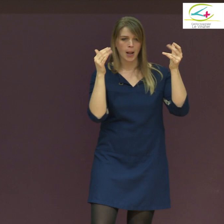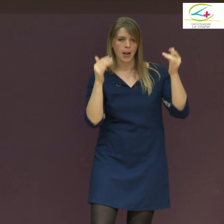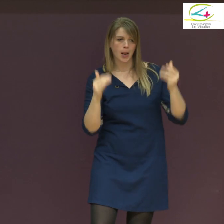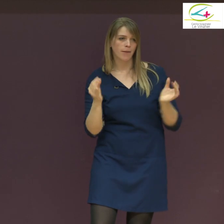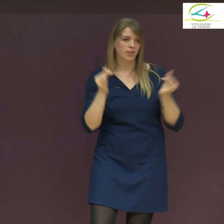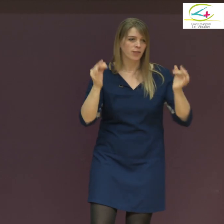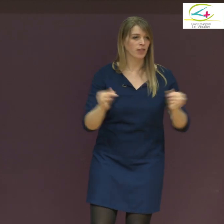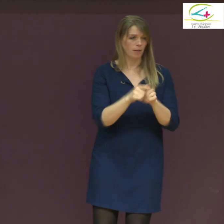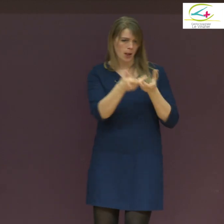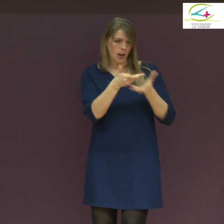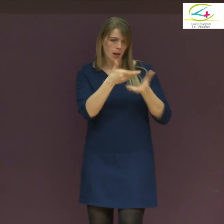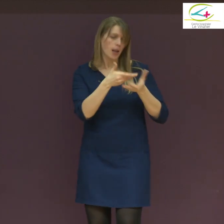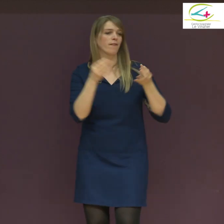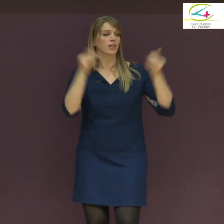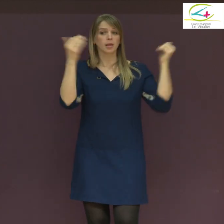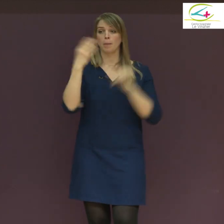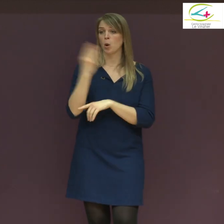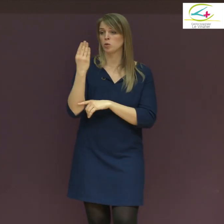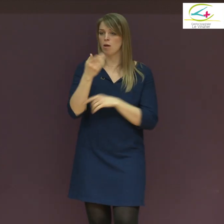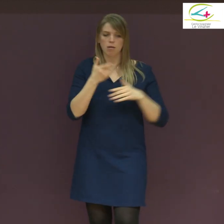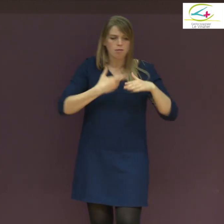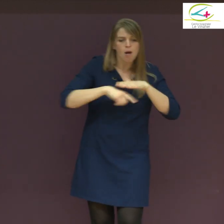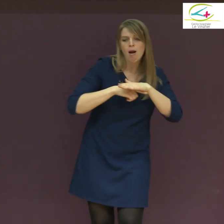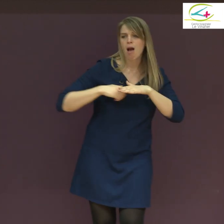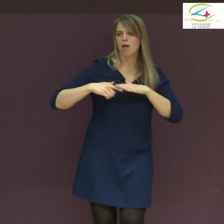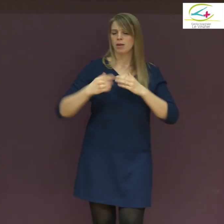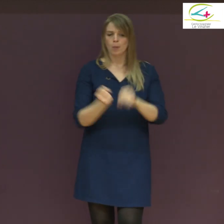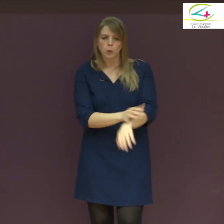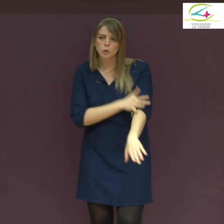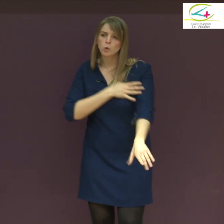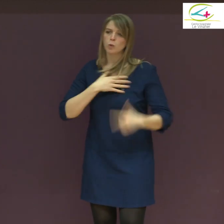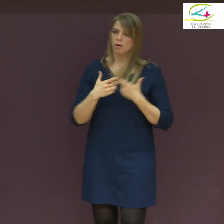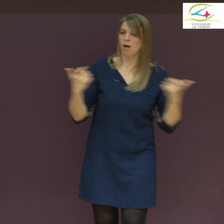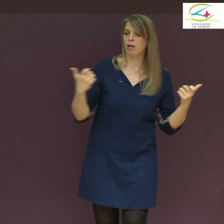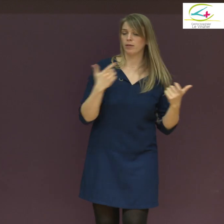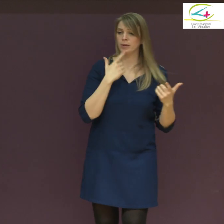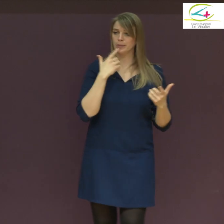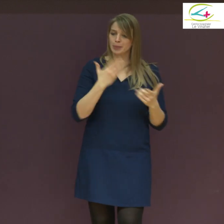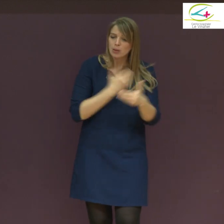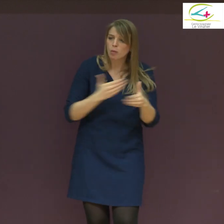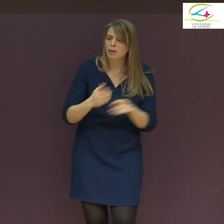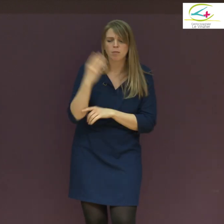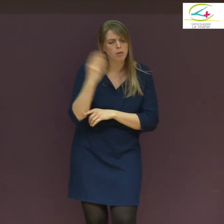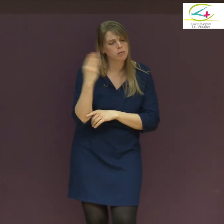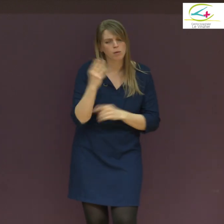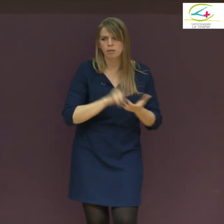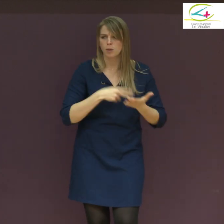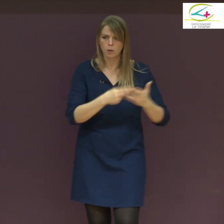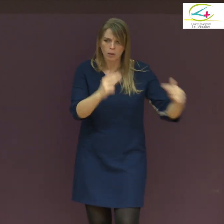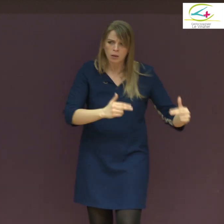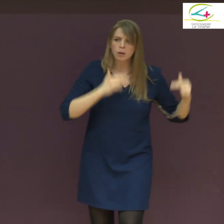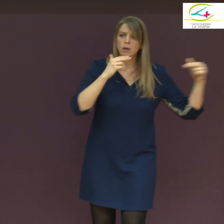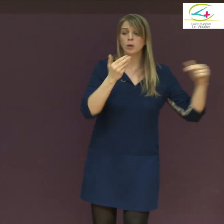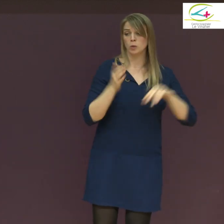qu'on puisse échanger. On est vraiment dans le langage tout le temps, dans l'émotion, faire passer des émotions. C'est très très complexe. Et on a